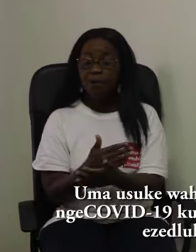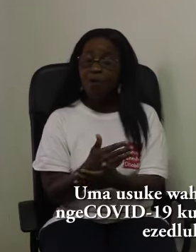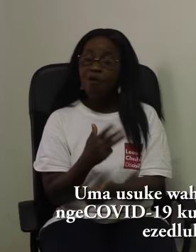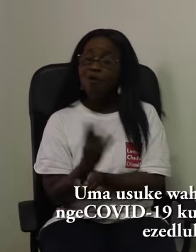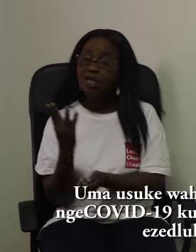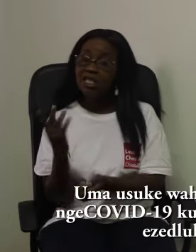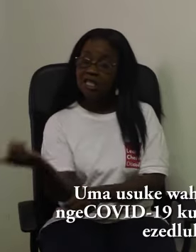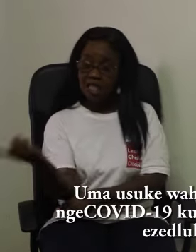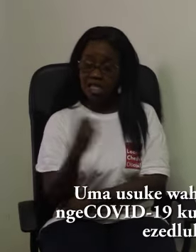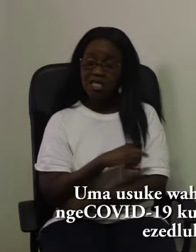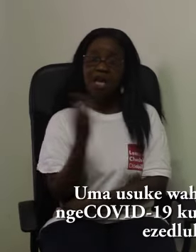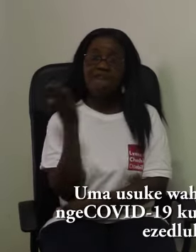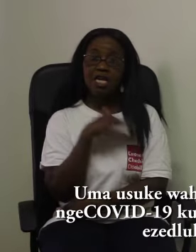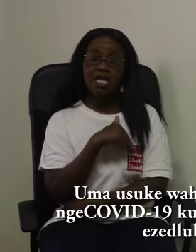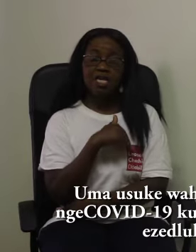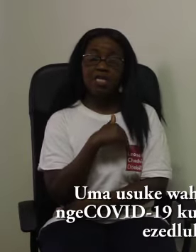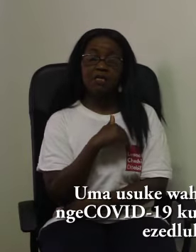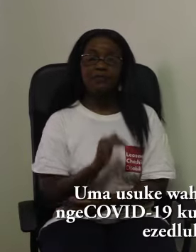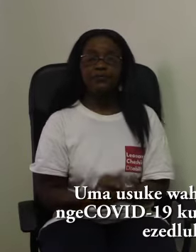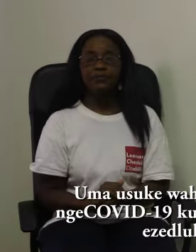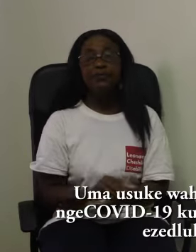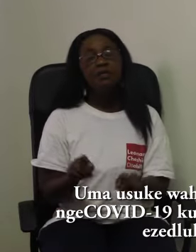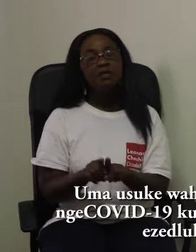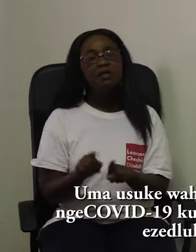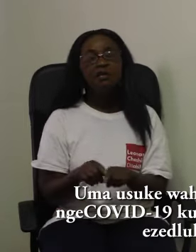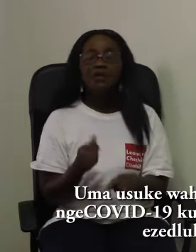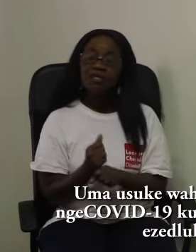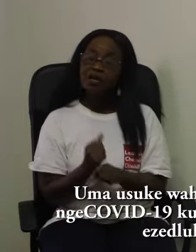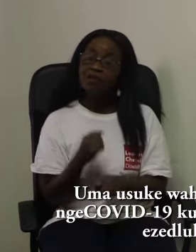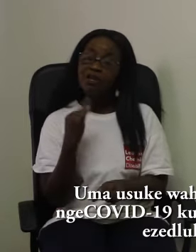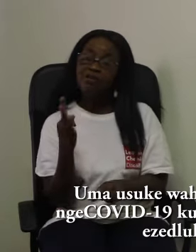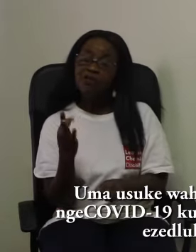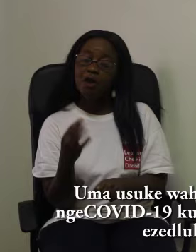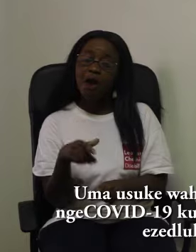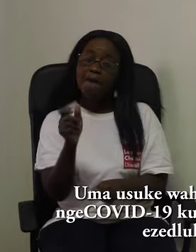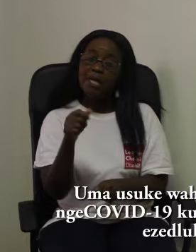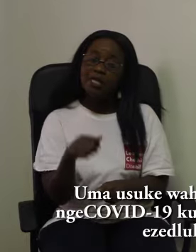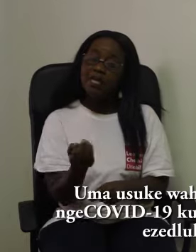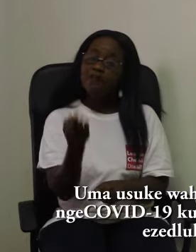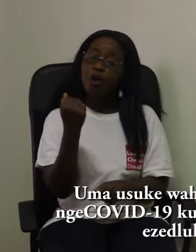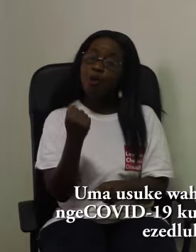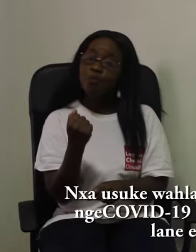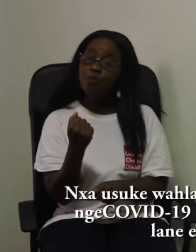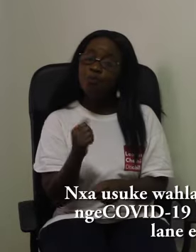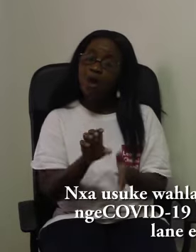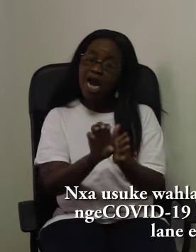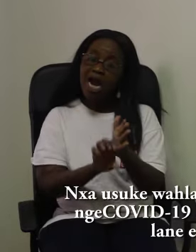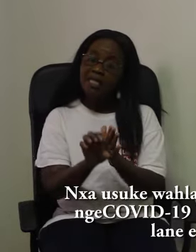COVID-19, kunsugu ezi lichumilane ezi lulileo. Kumbe, njalo